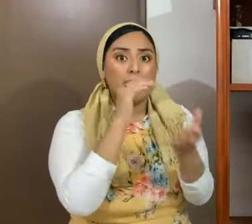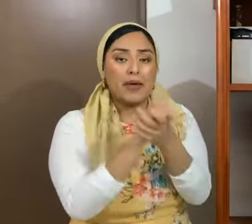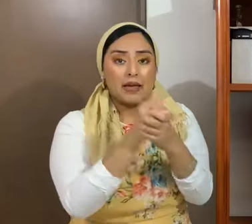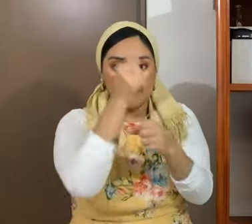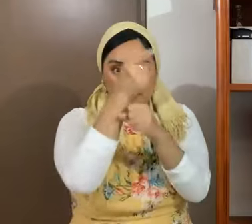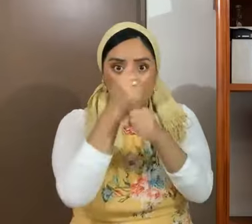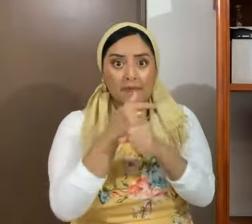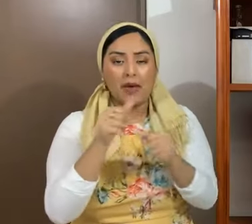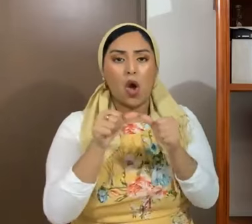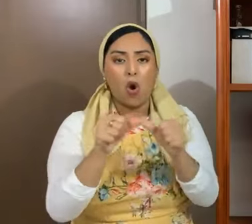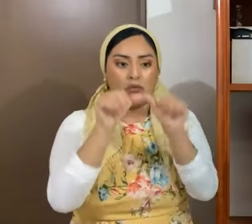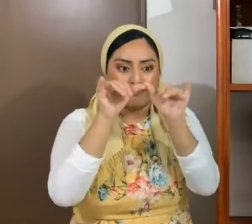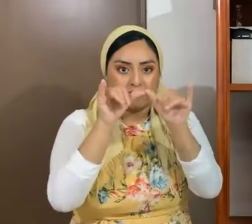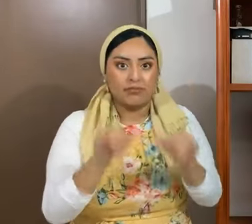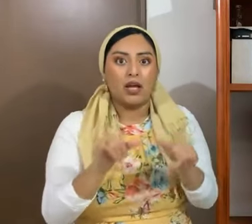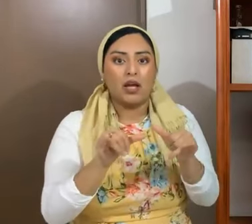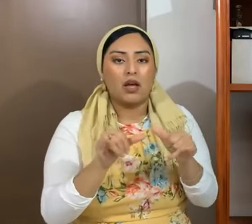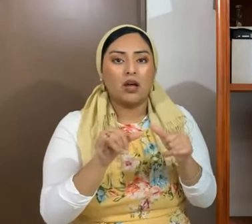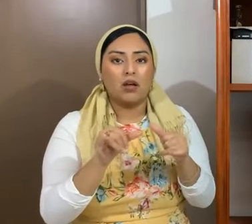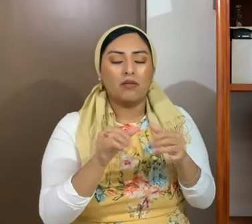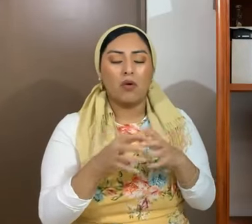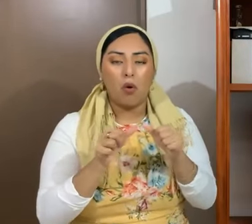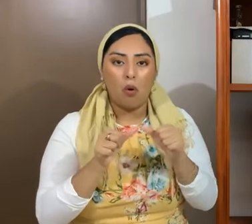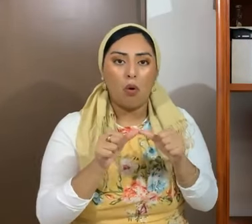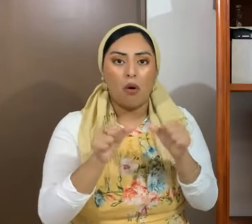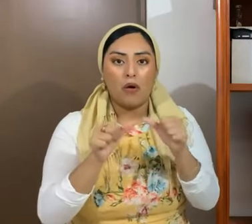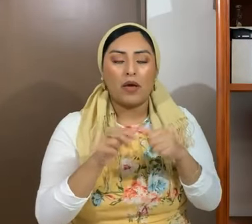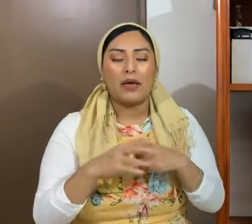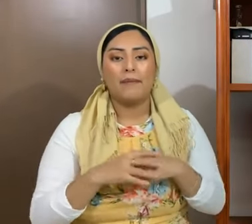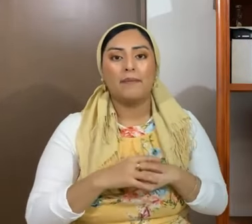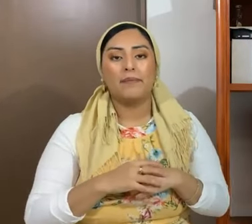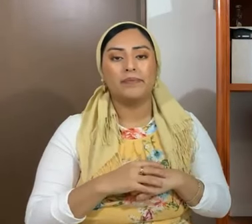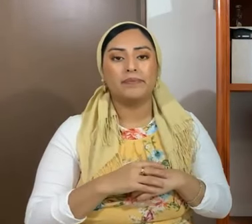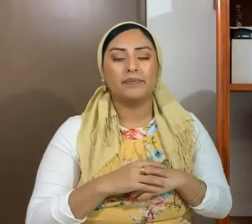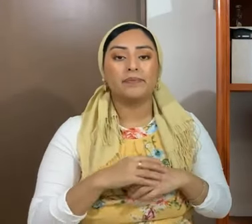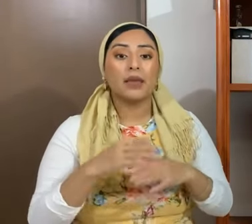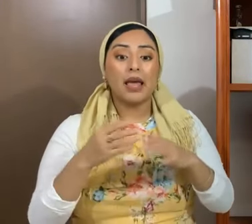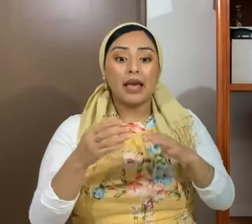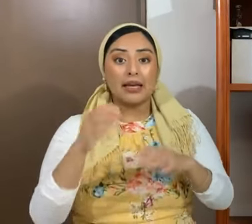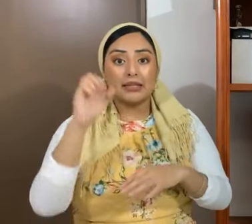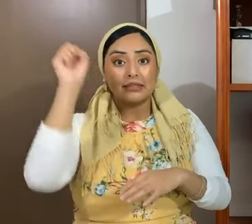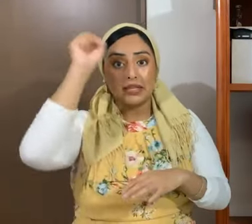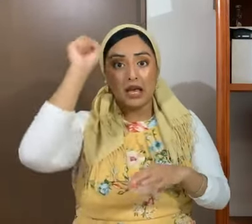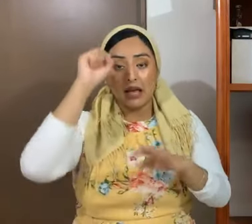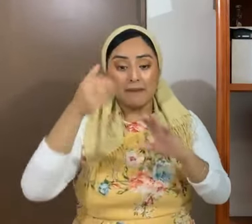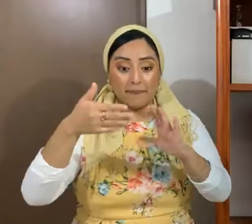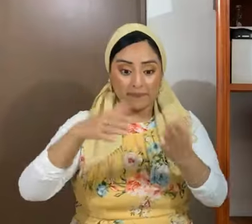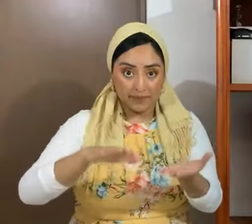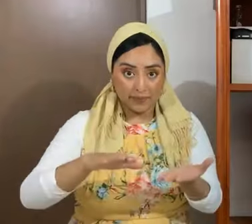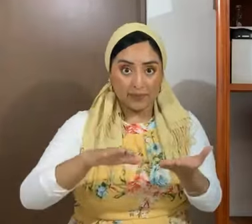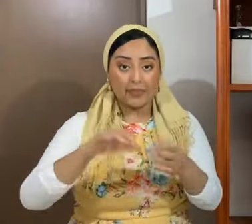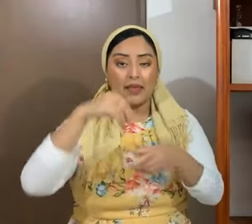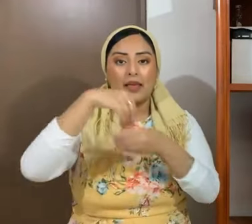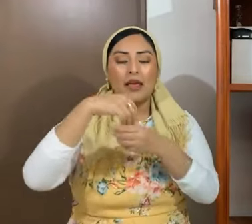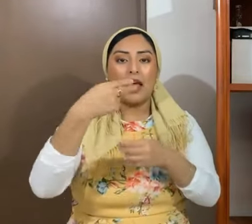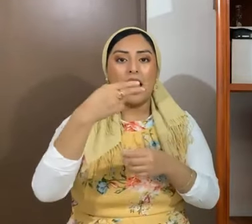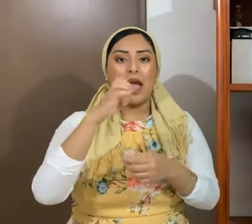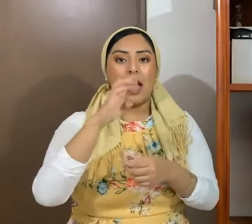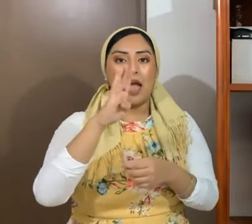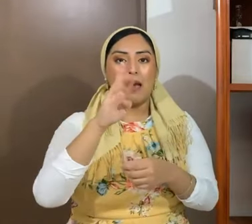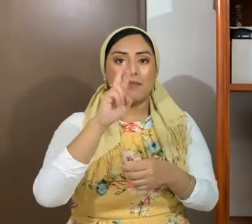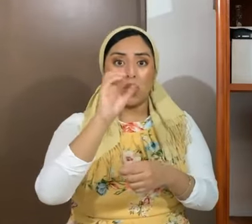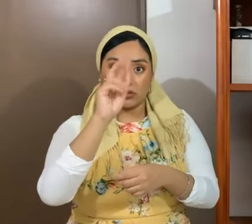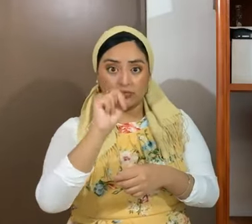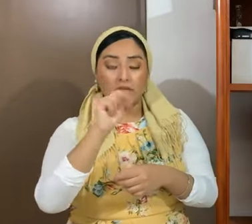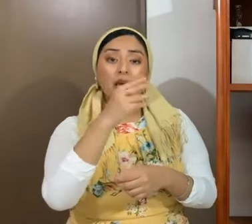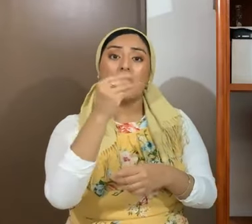que permanecer siempre, siempre, siempre. Y murió Sara en Kiriat Arba, que es Hebrón, en la tierra de Canaán,